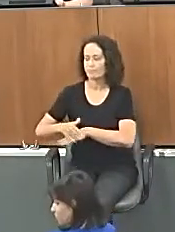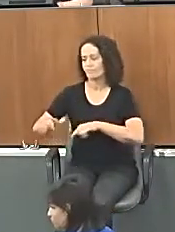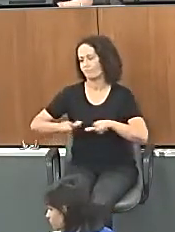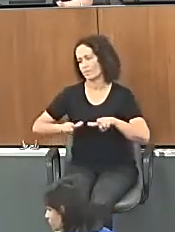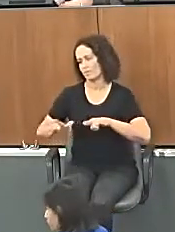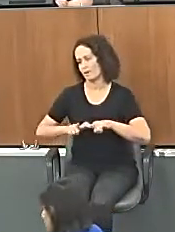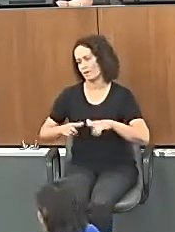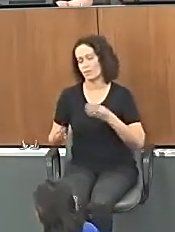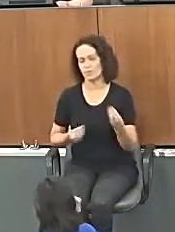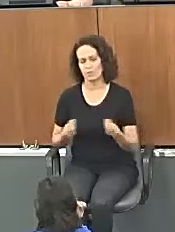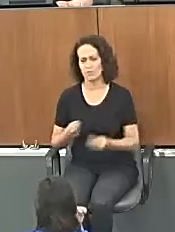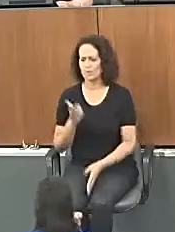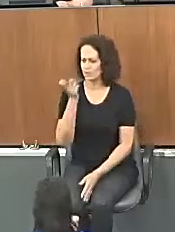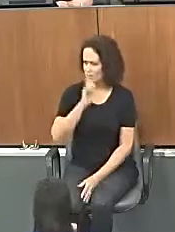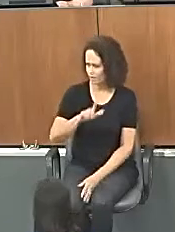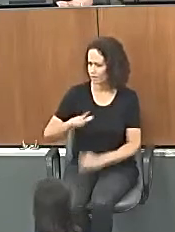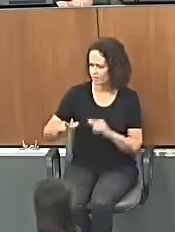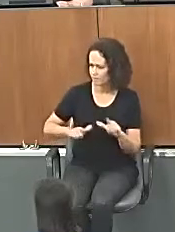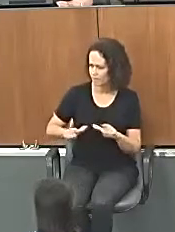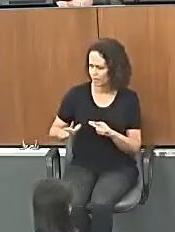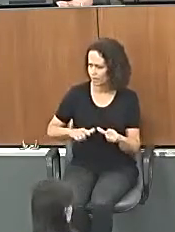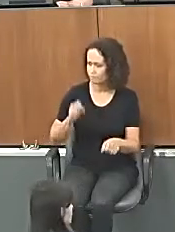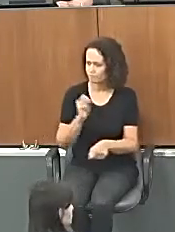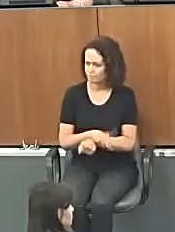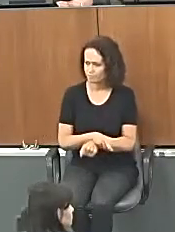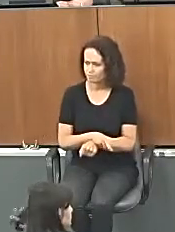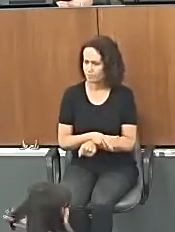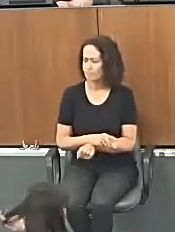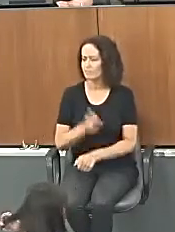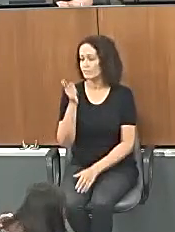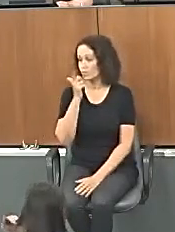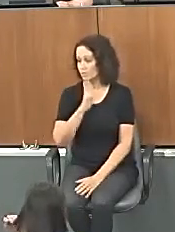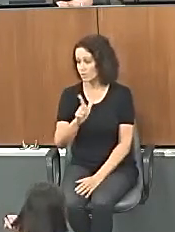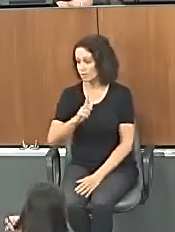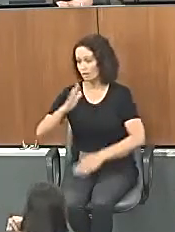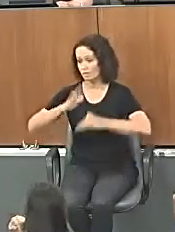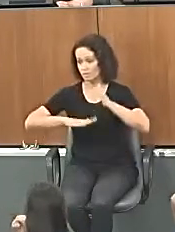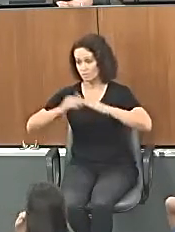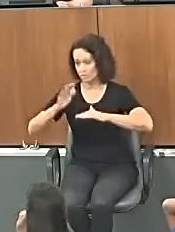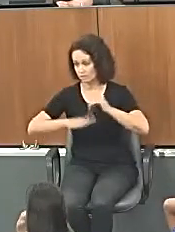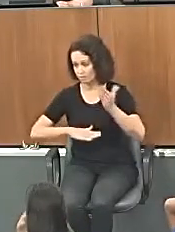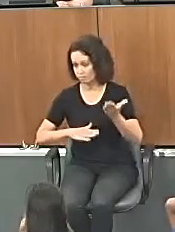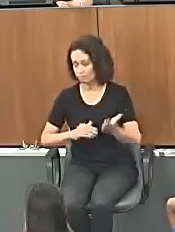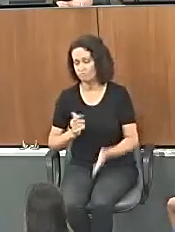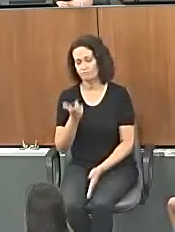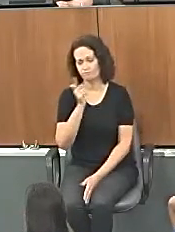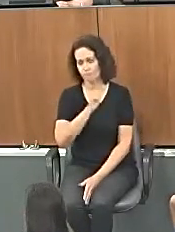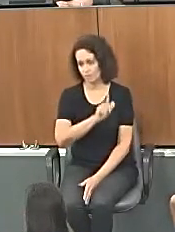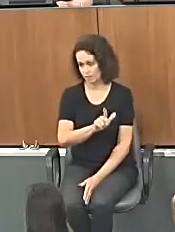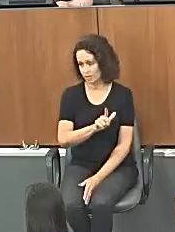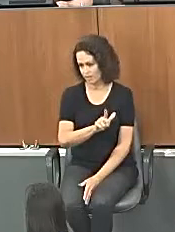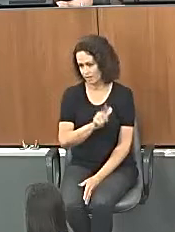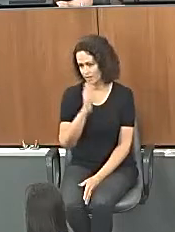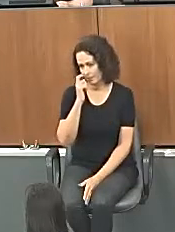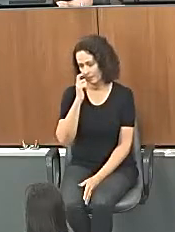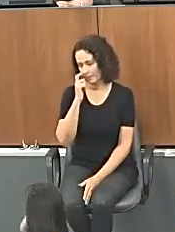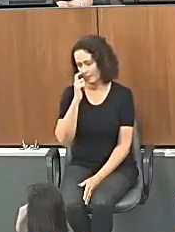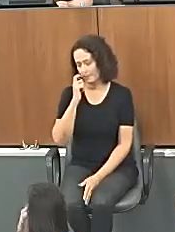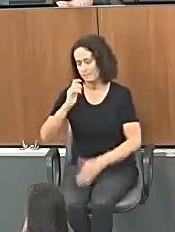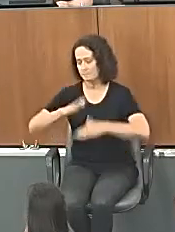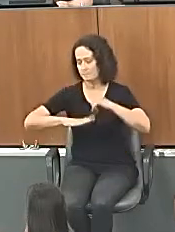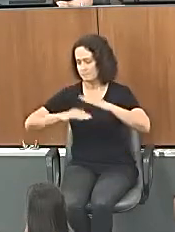eles conseguem arrumar um trabalho eles conseguem ter uma profissão eles conseguem se qualificar e alguma coisa